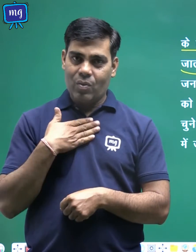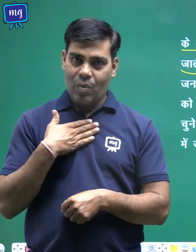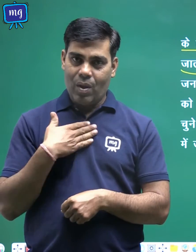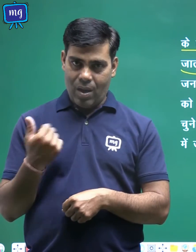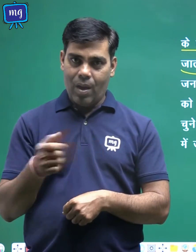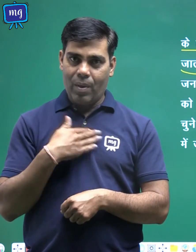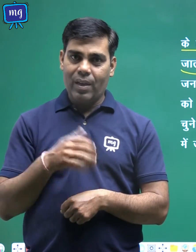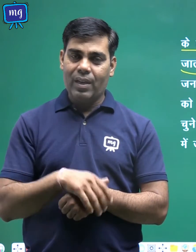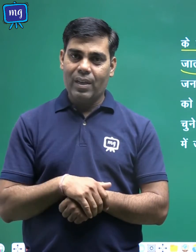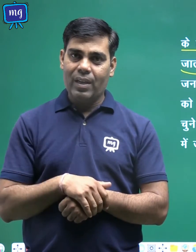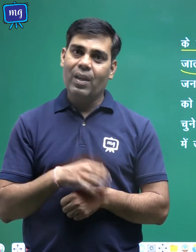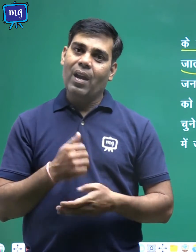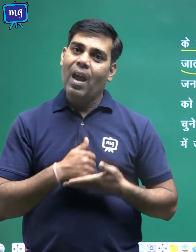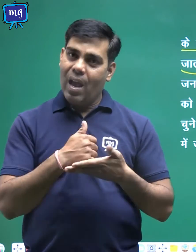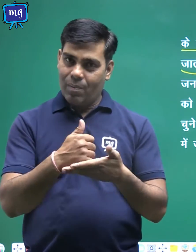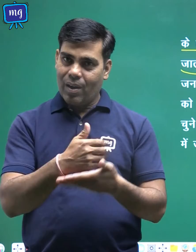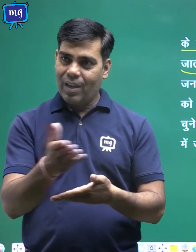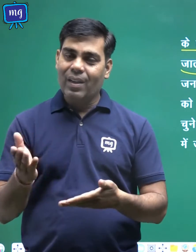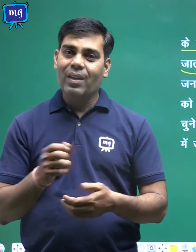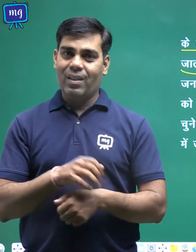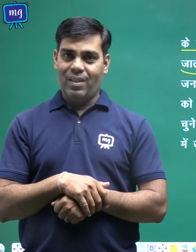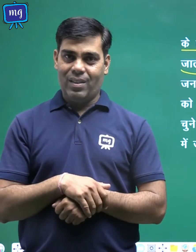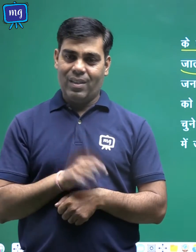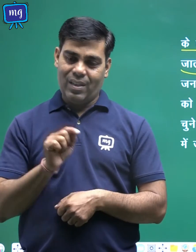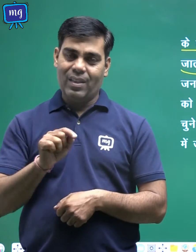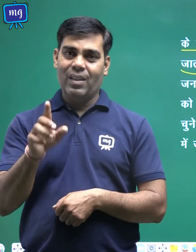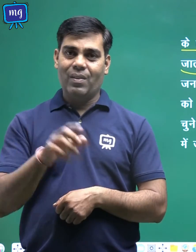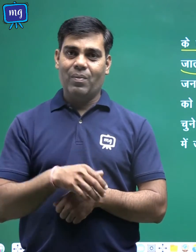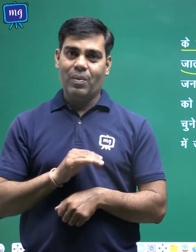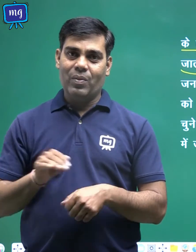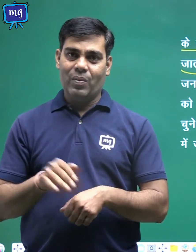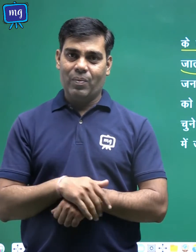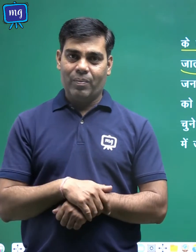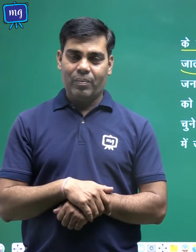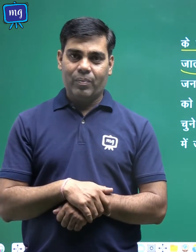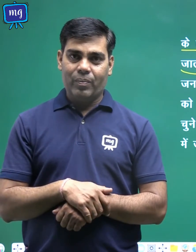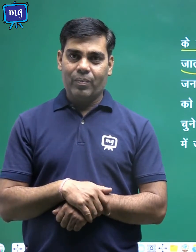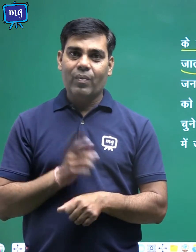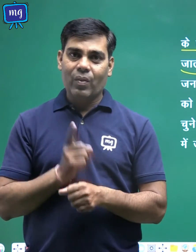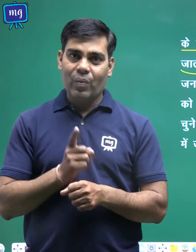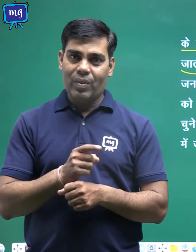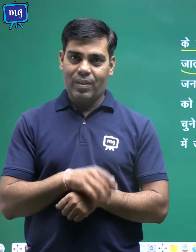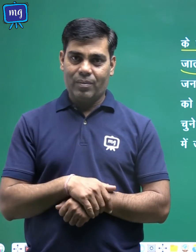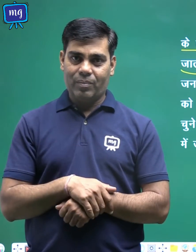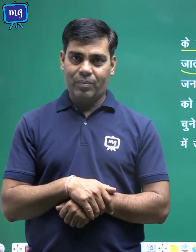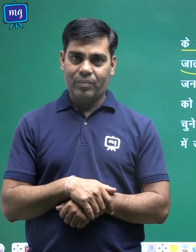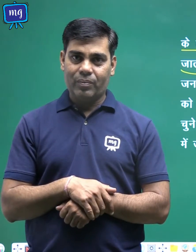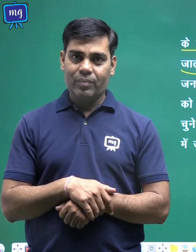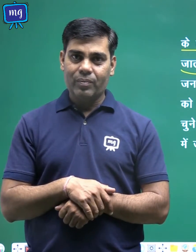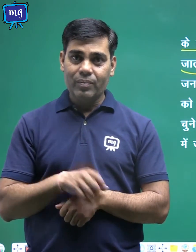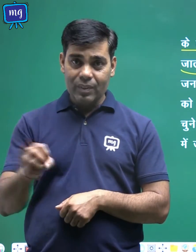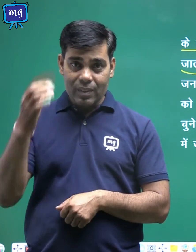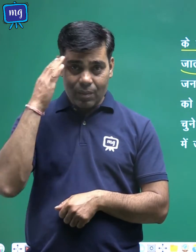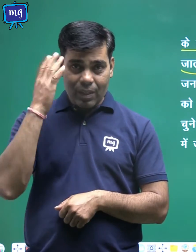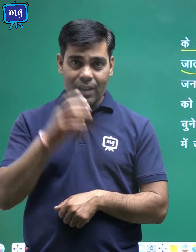लिए कल्याणकारी कार्य करती है। बच्चों, गुरुजी समझा